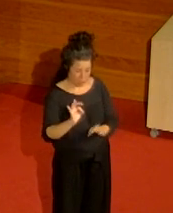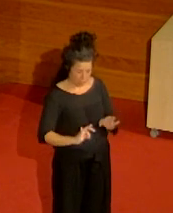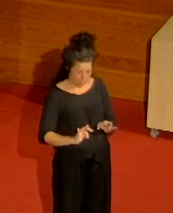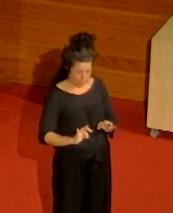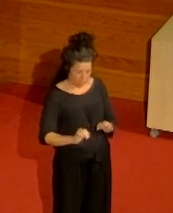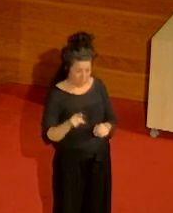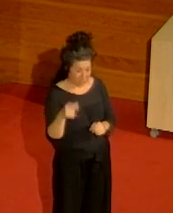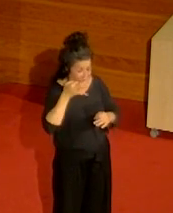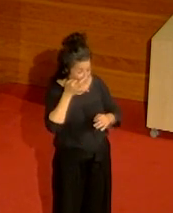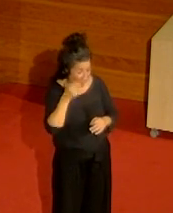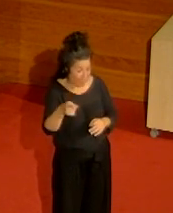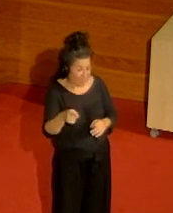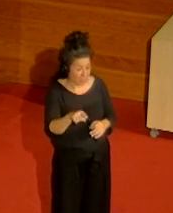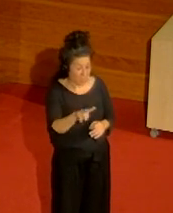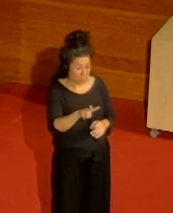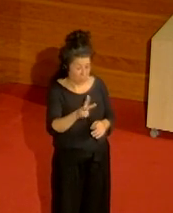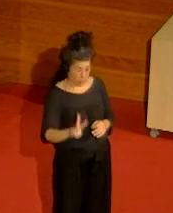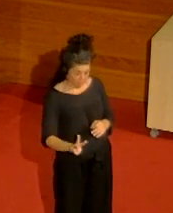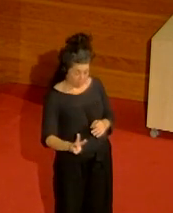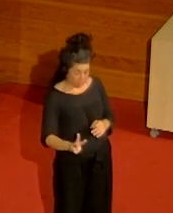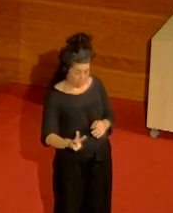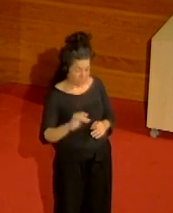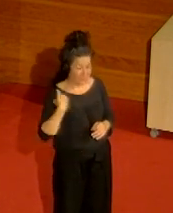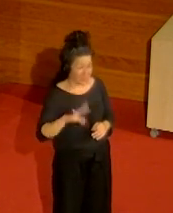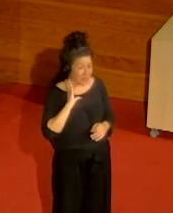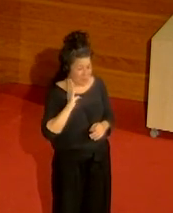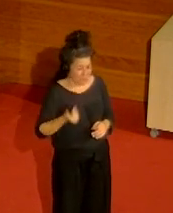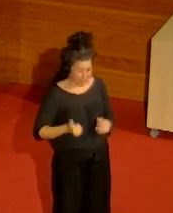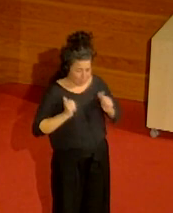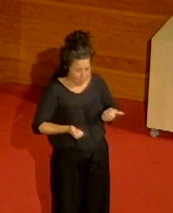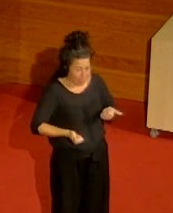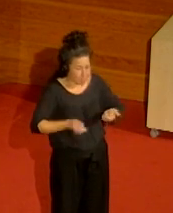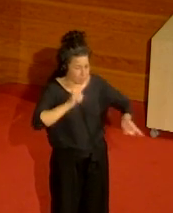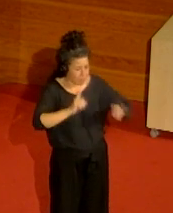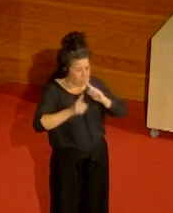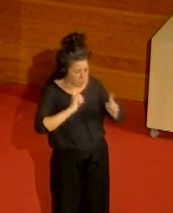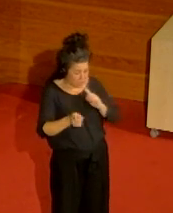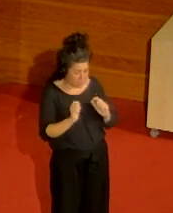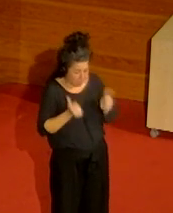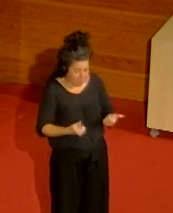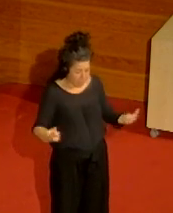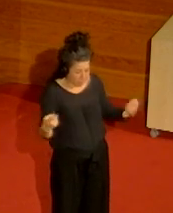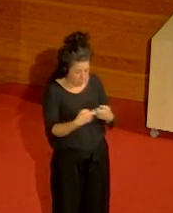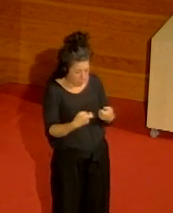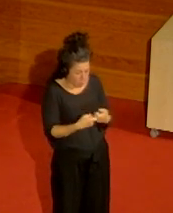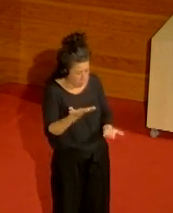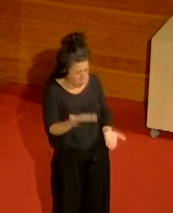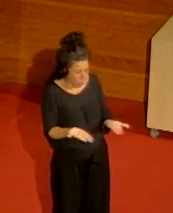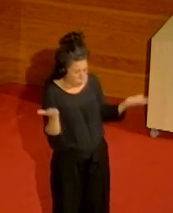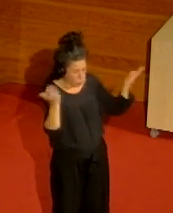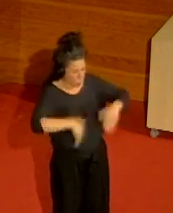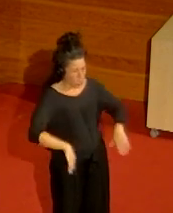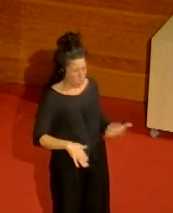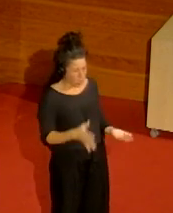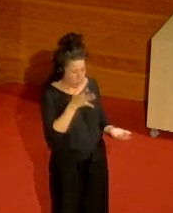ya los palestinos ya entonces se quejaban por eso empieza el conflicto porque no consideraban justo que